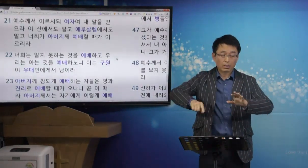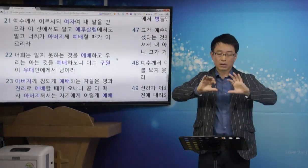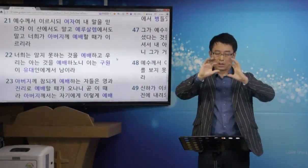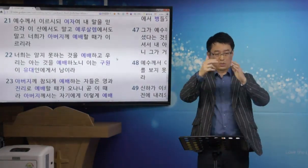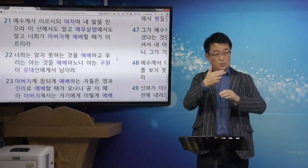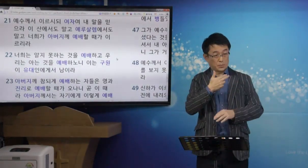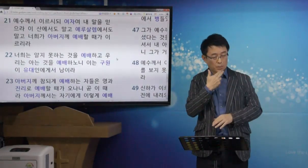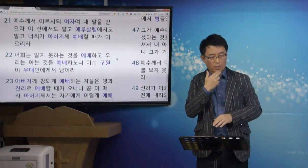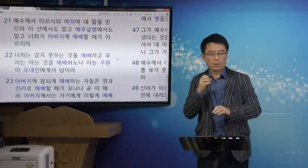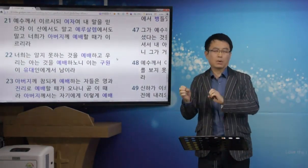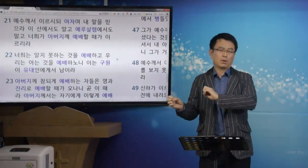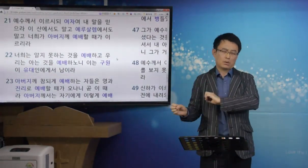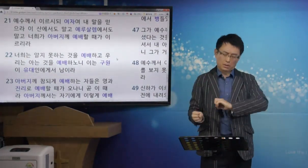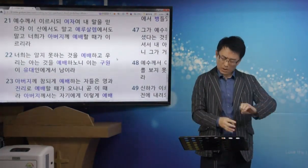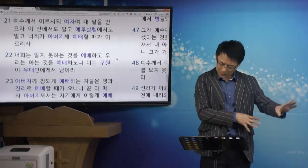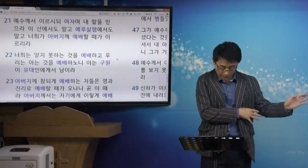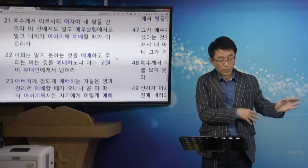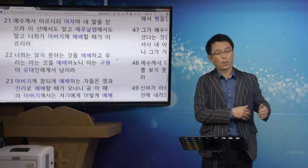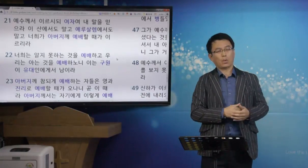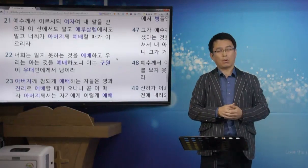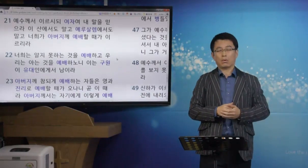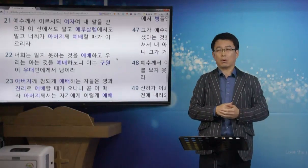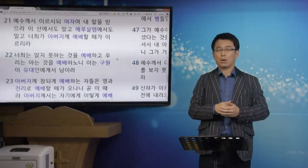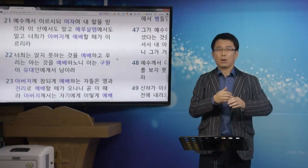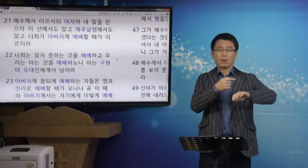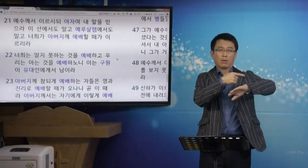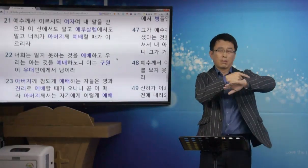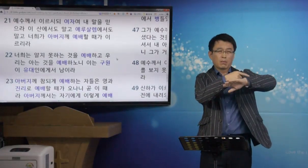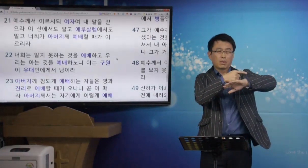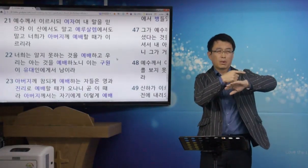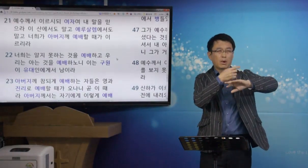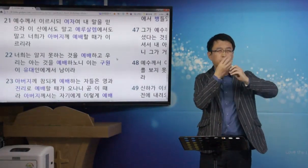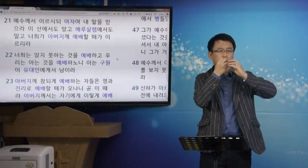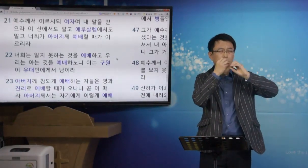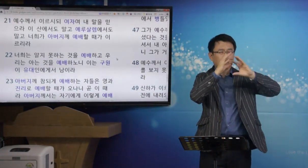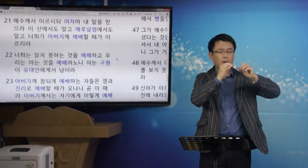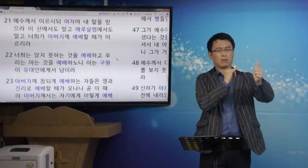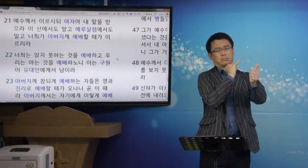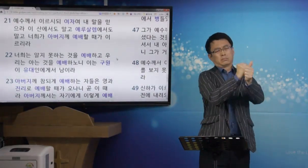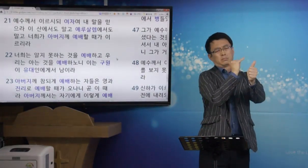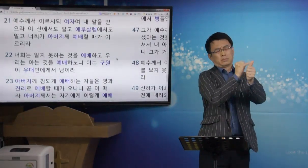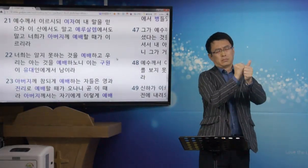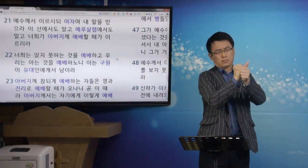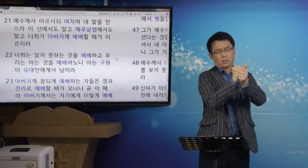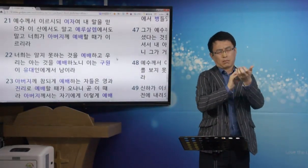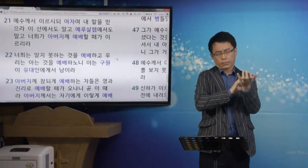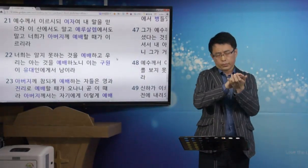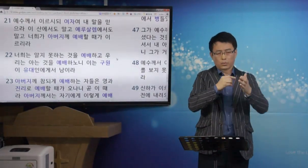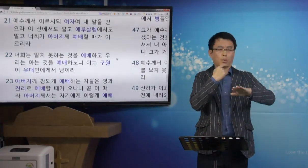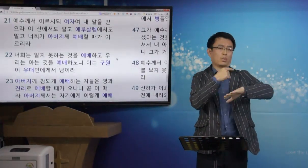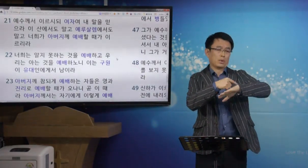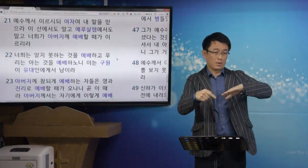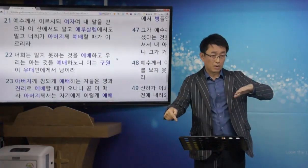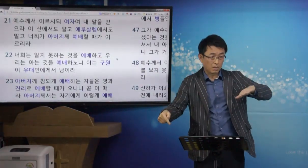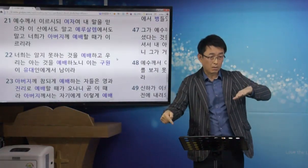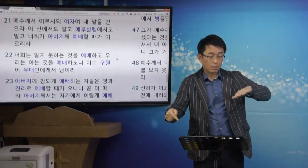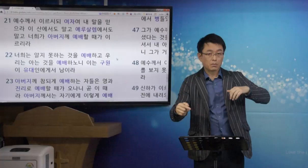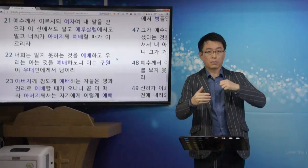북이스라엘 그 지역이 온전히 그들의 것을 잃어버리고 혼혈이 된